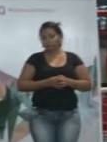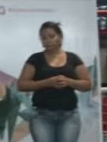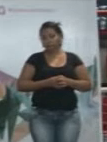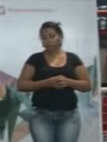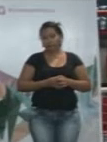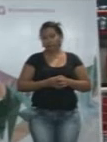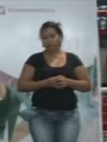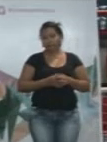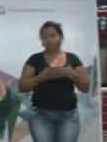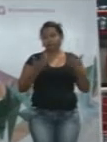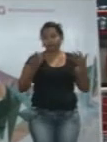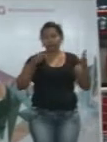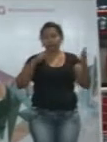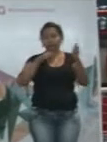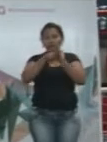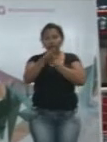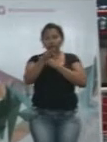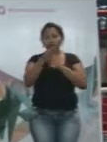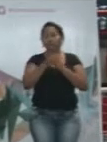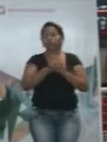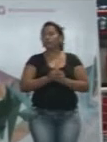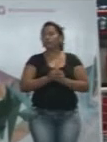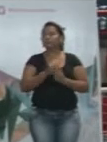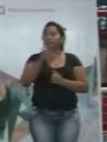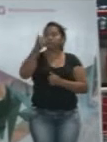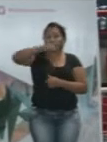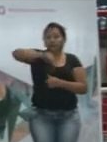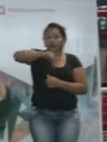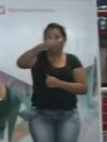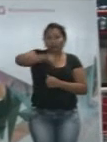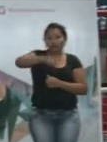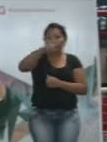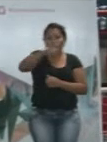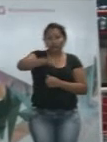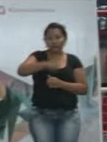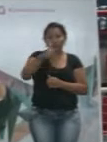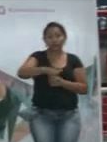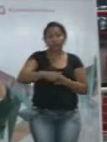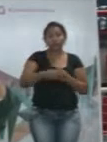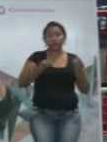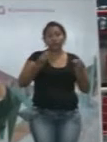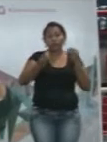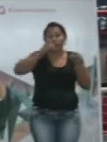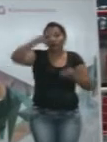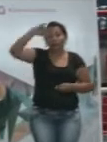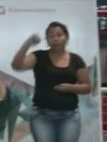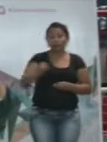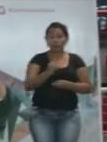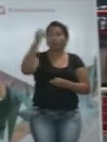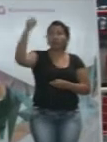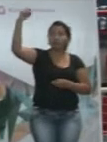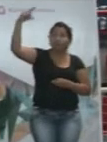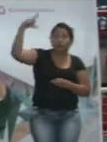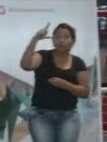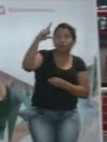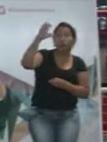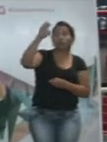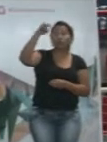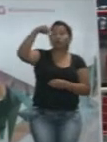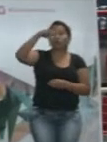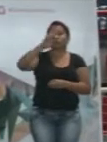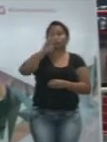E analisando como potencial mecanismo para o aproveitamento posterior da energia solar, conclui-se